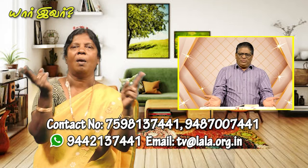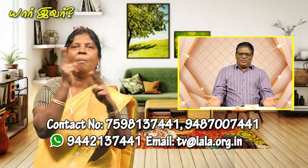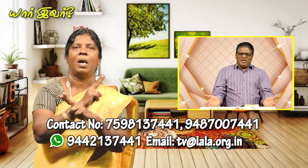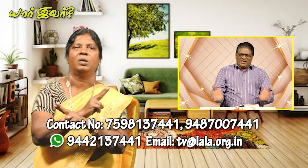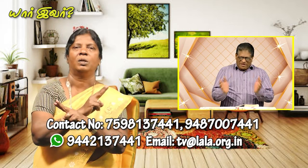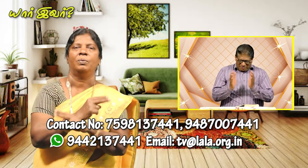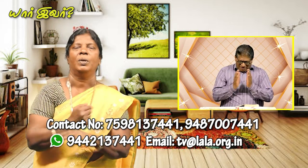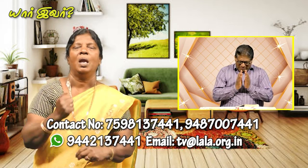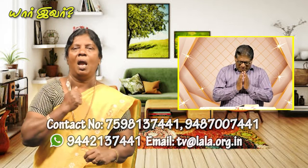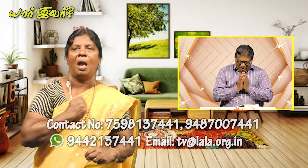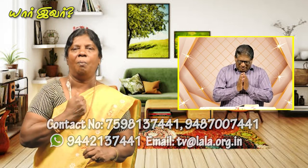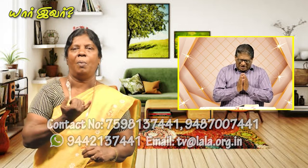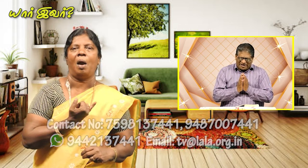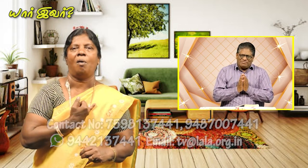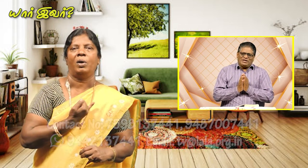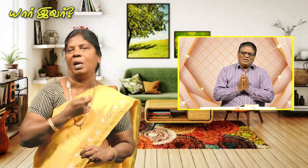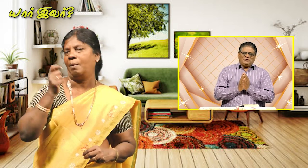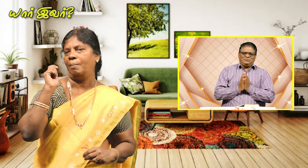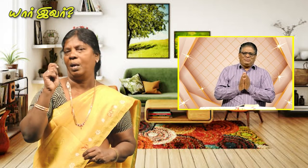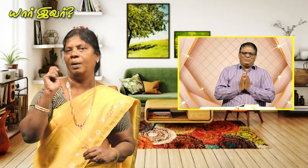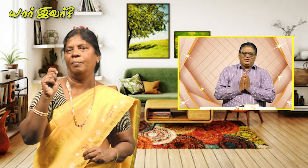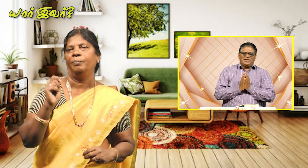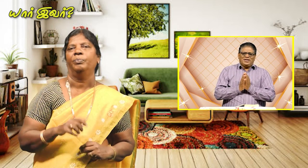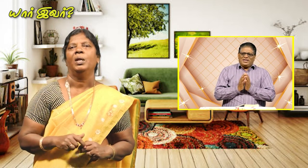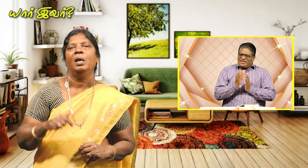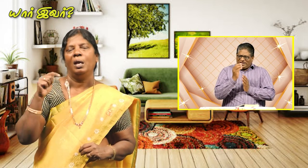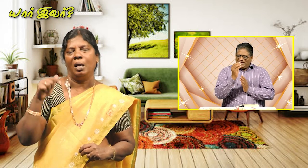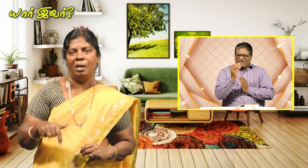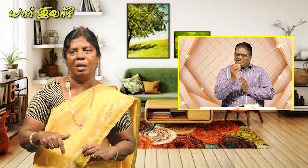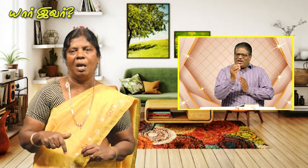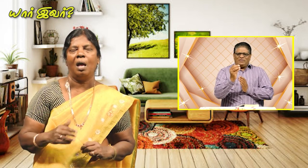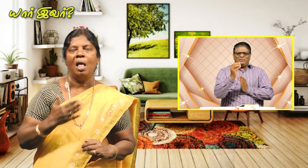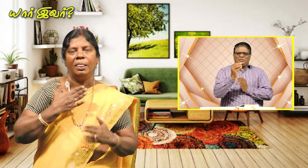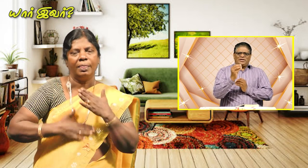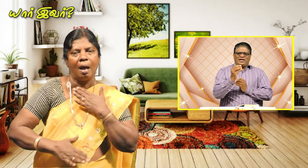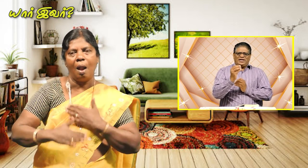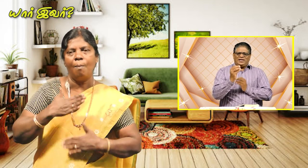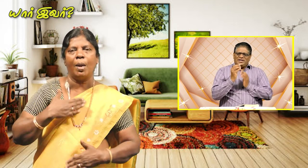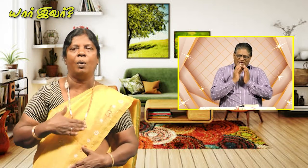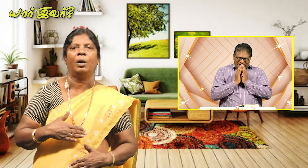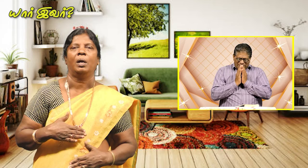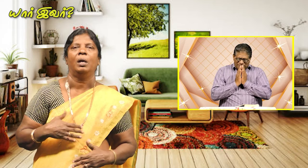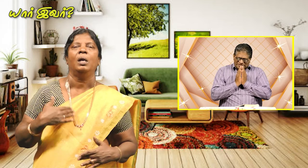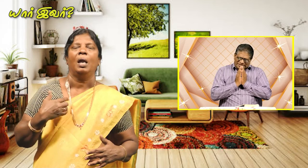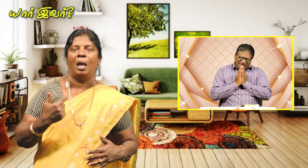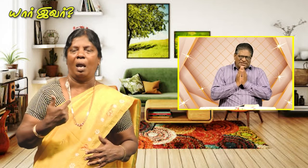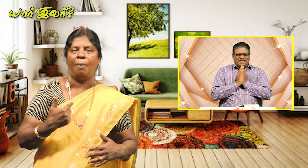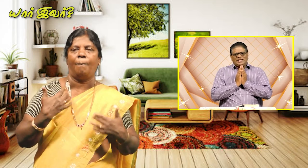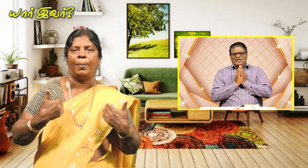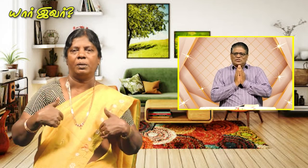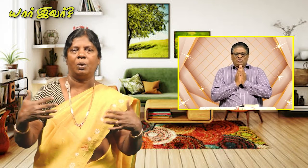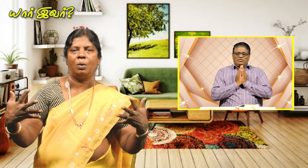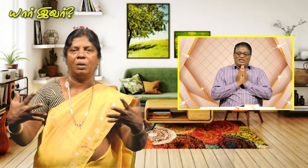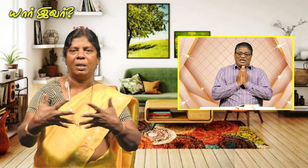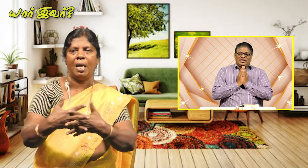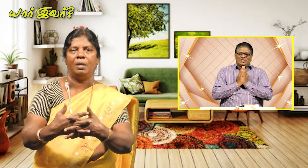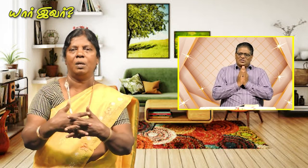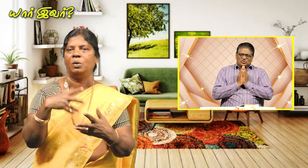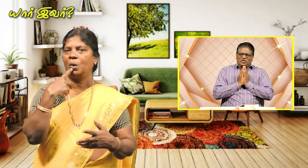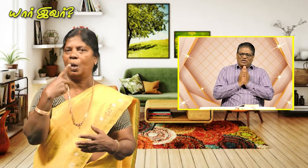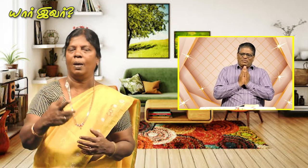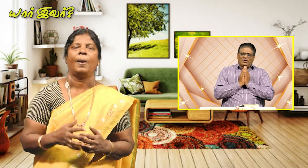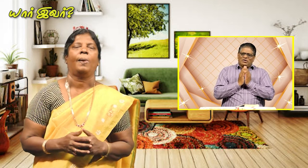புதிதாக்கும், என்னுடைய பாவங்களை மன்னியும். இதை நீங்கள் தாழ்மையோடு என் கூட சேர்ந்து நீங்கள்